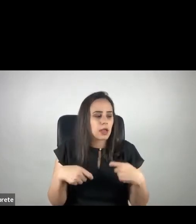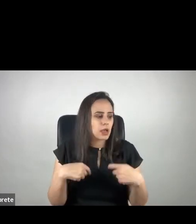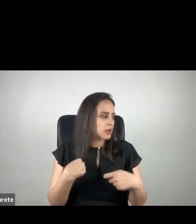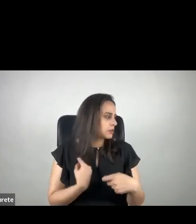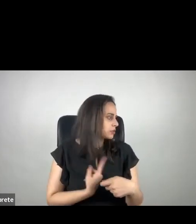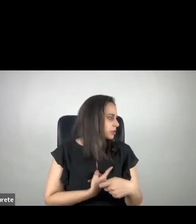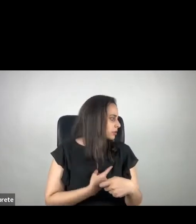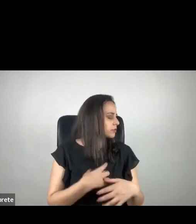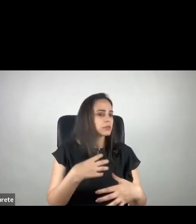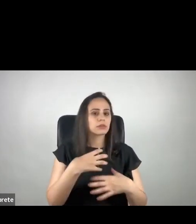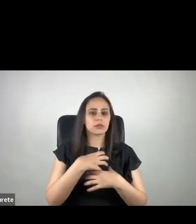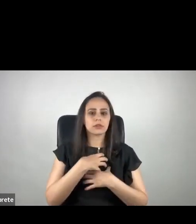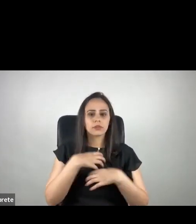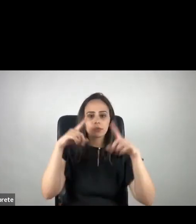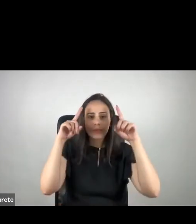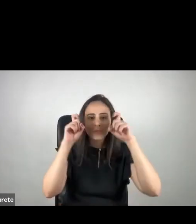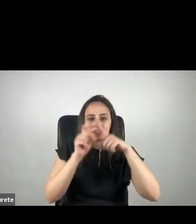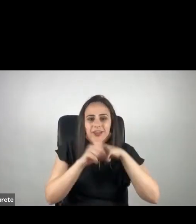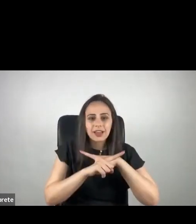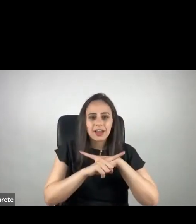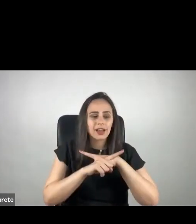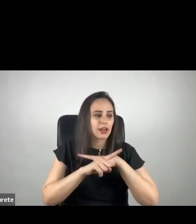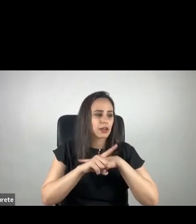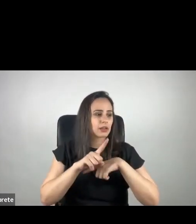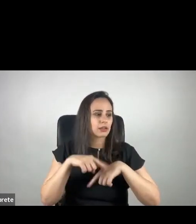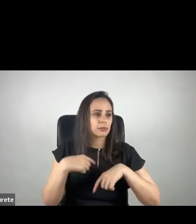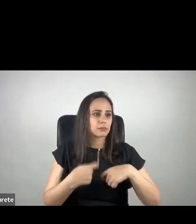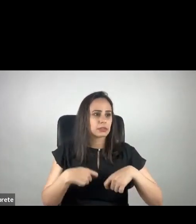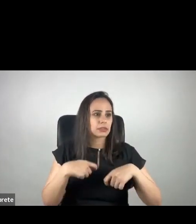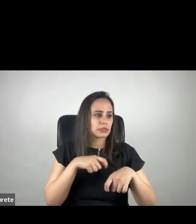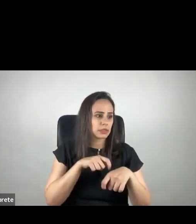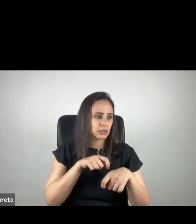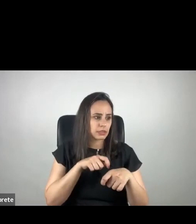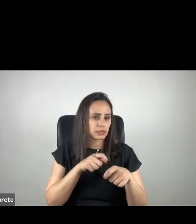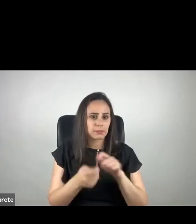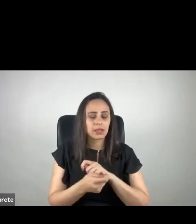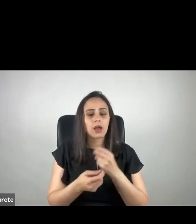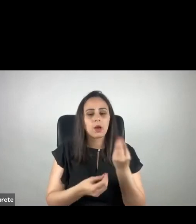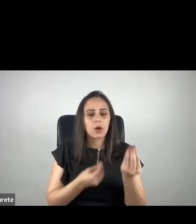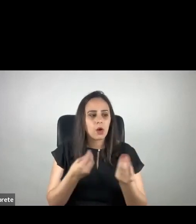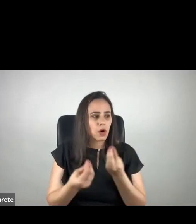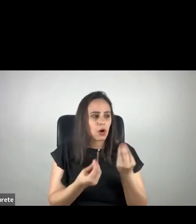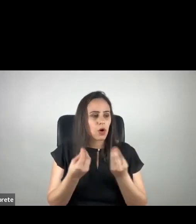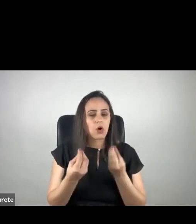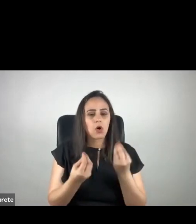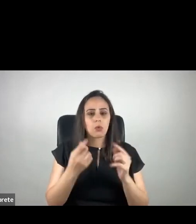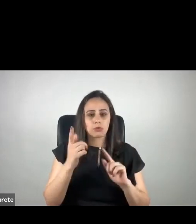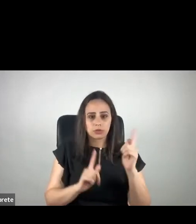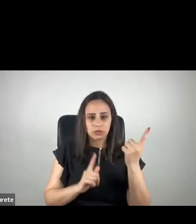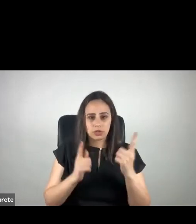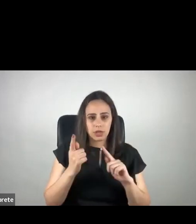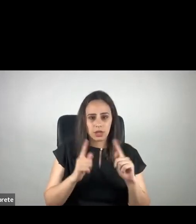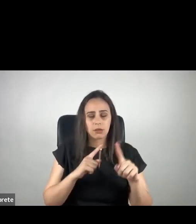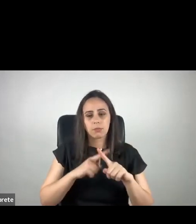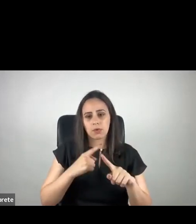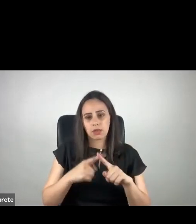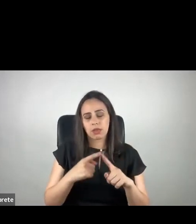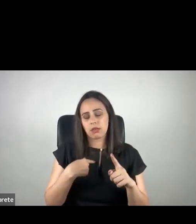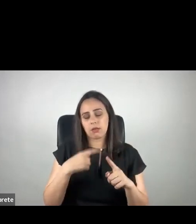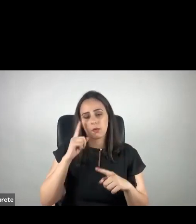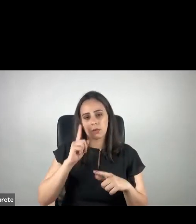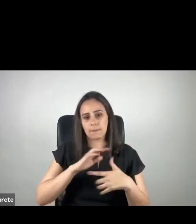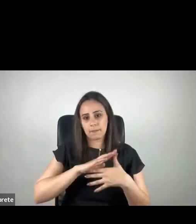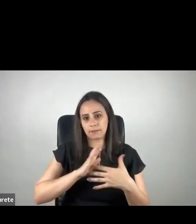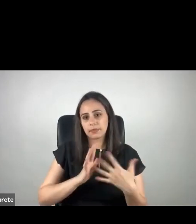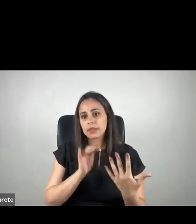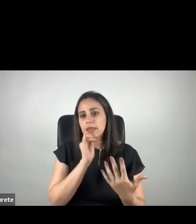se adaptar com a maneira como você fala, com as gesticulações do seu rosto. Apesar que eu não sei falar Libras, por exemplo,